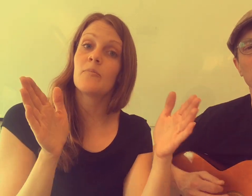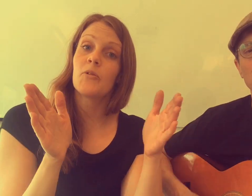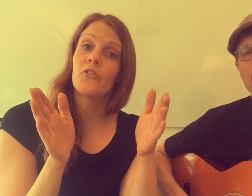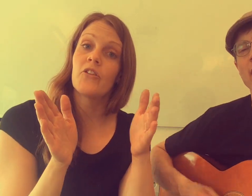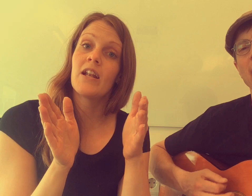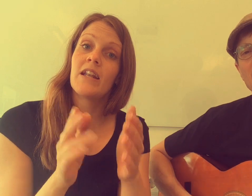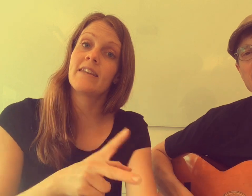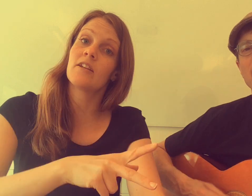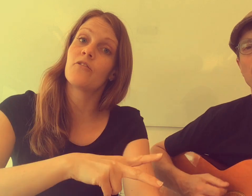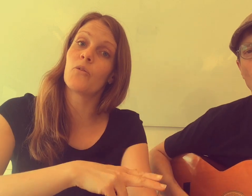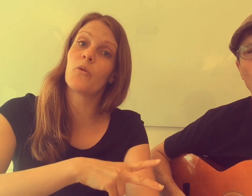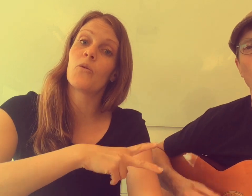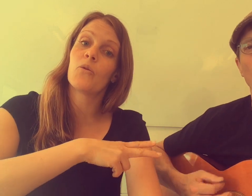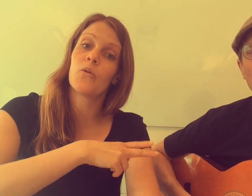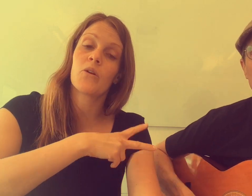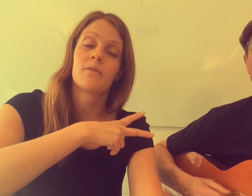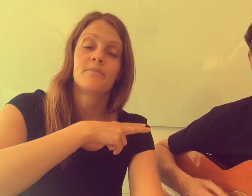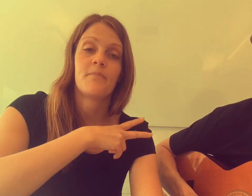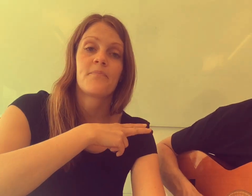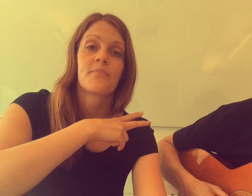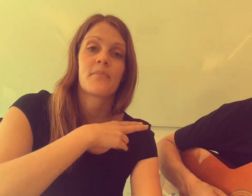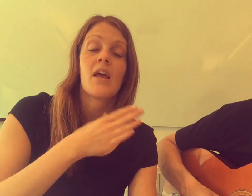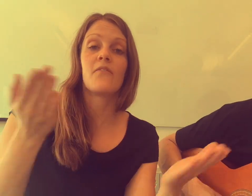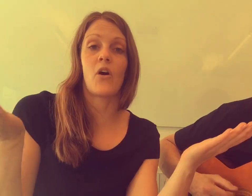Är det ett pyttelitet får? Är